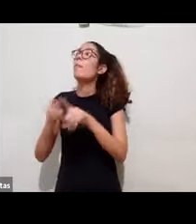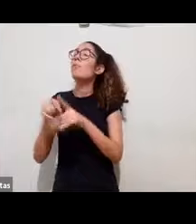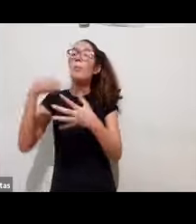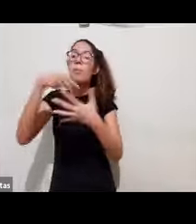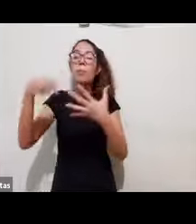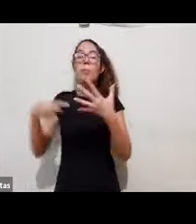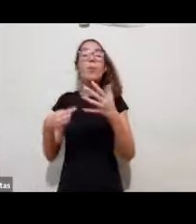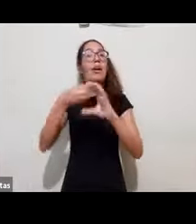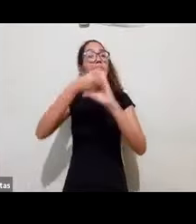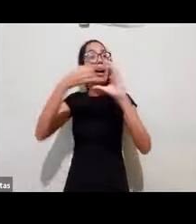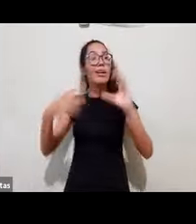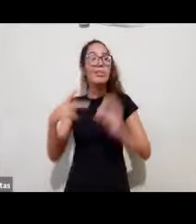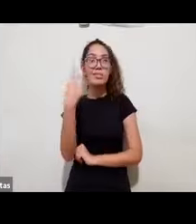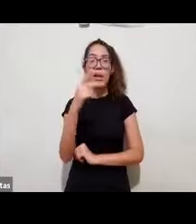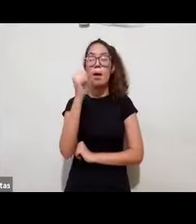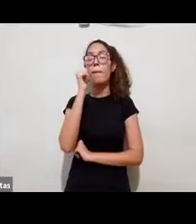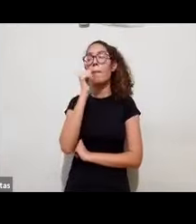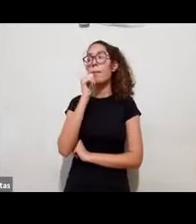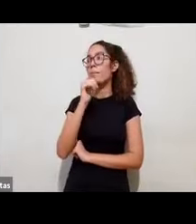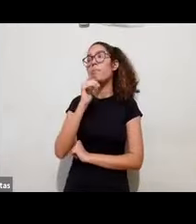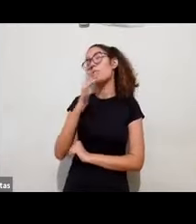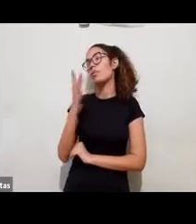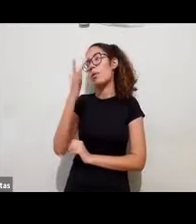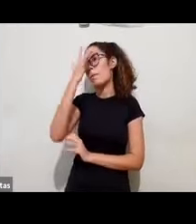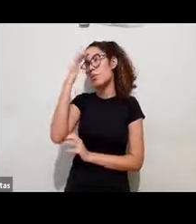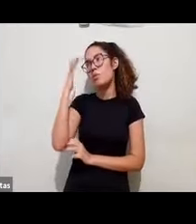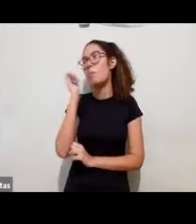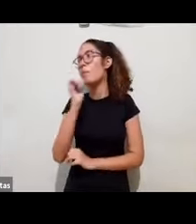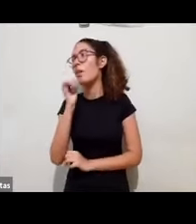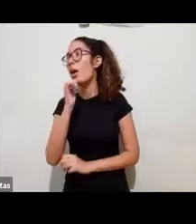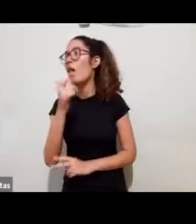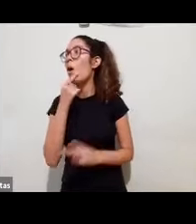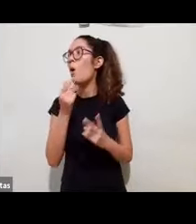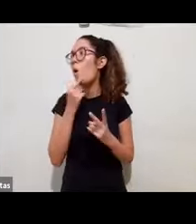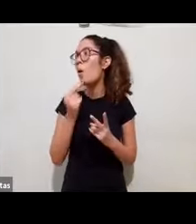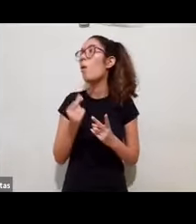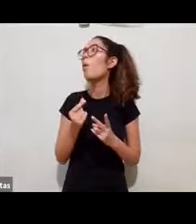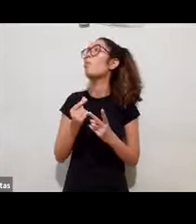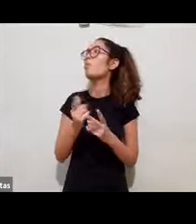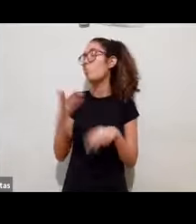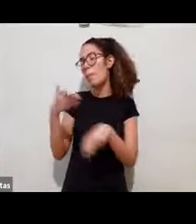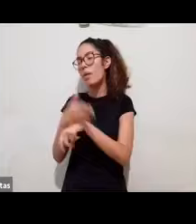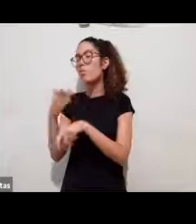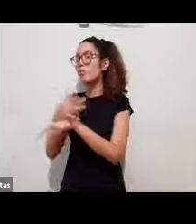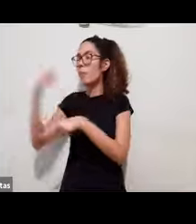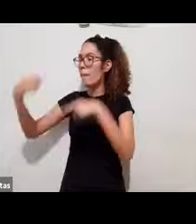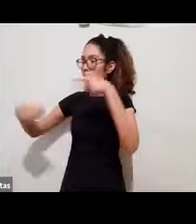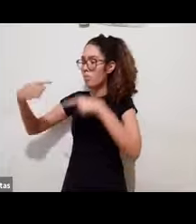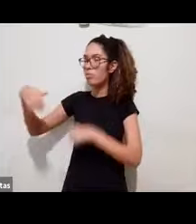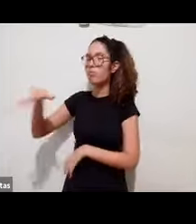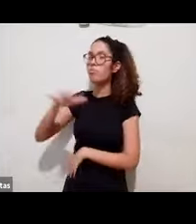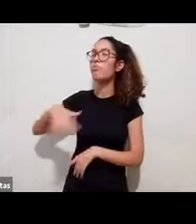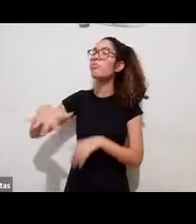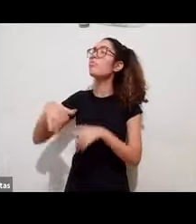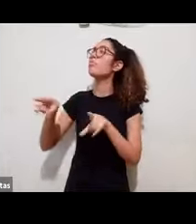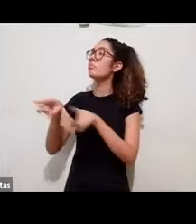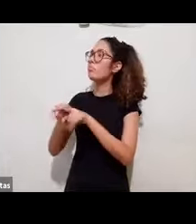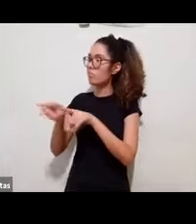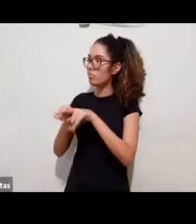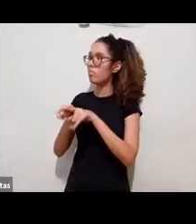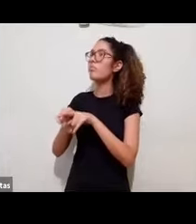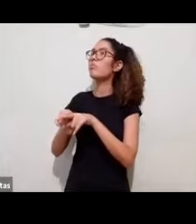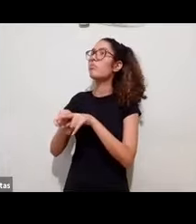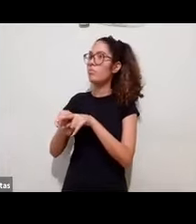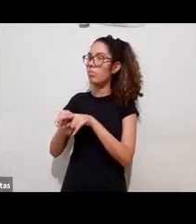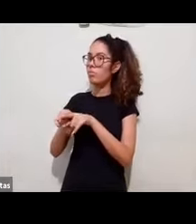um princípio do SUS, né? E isso faz parte da política, né, dessa organização necessária que o SUS